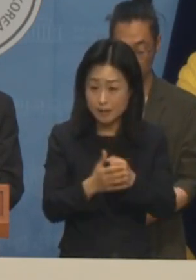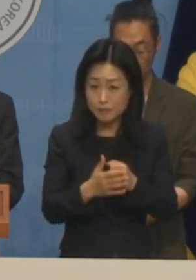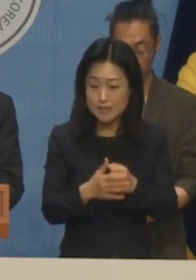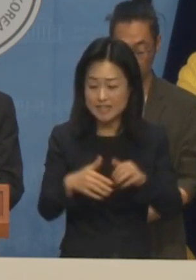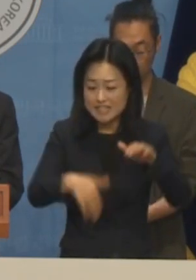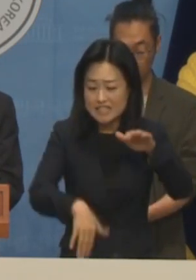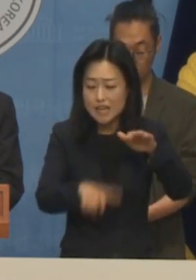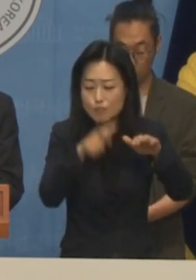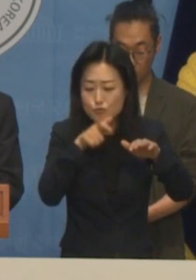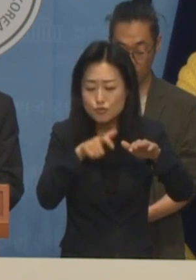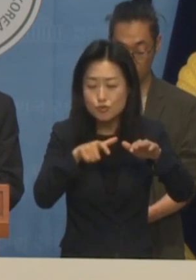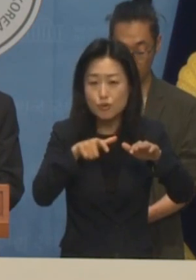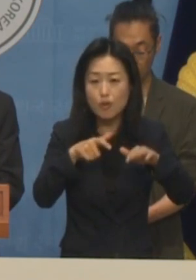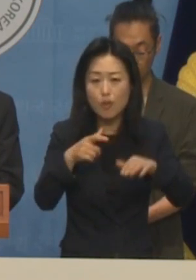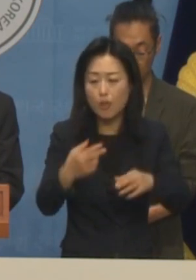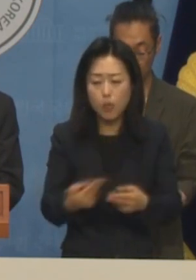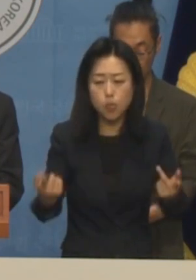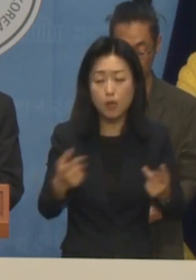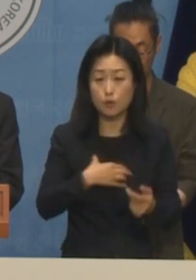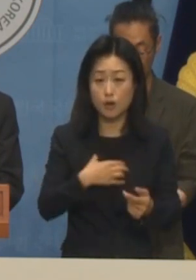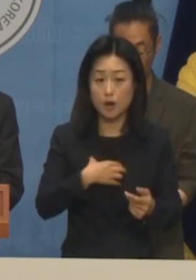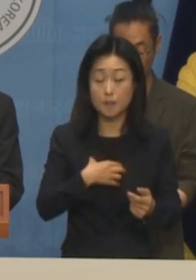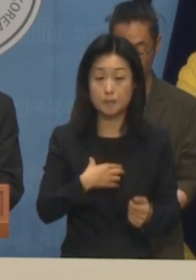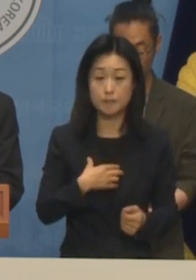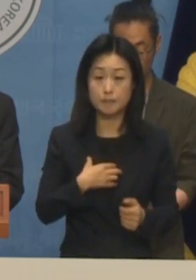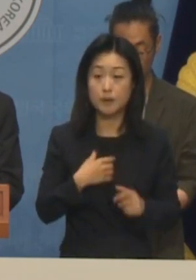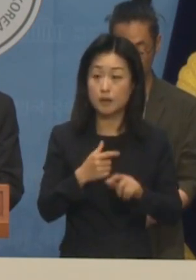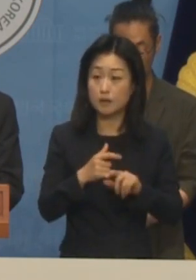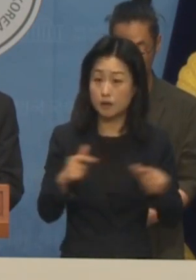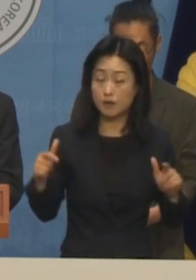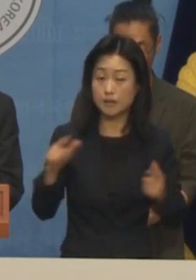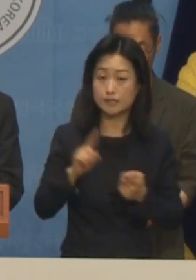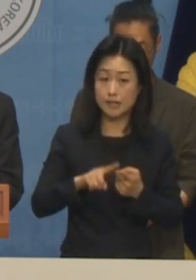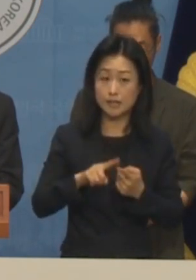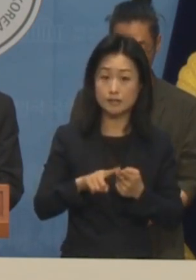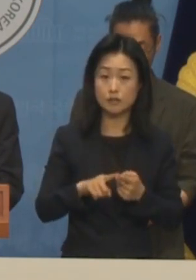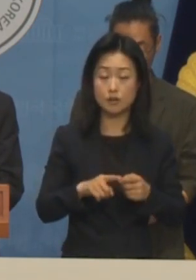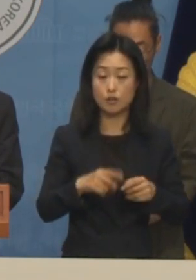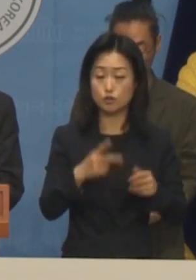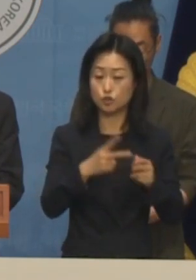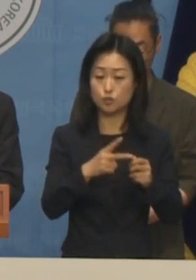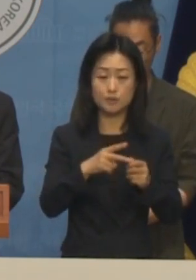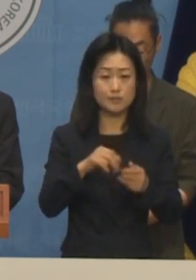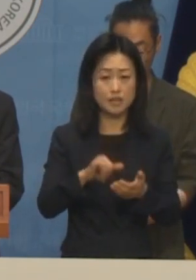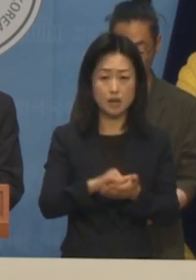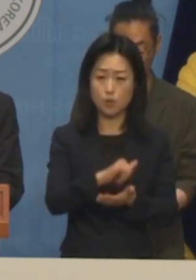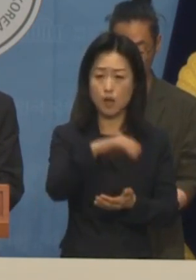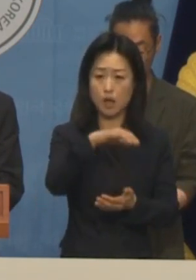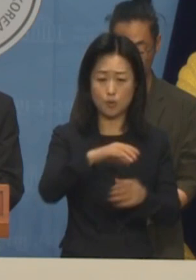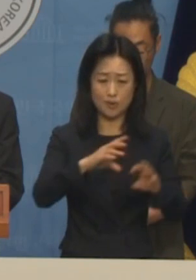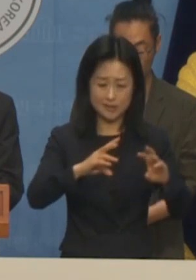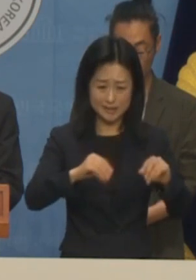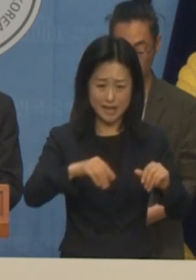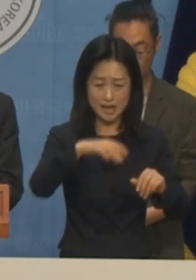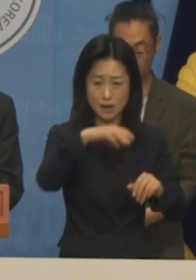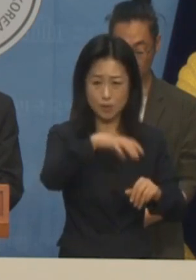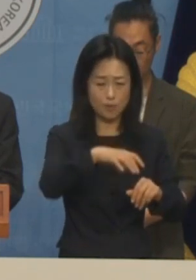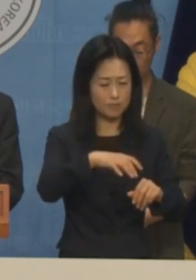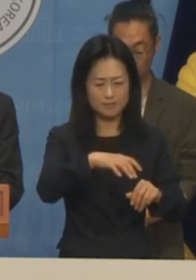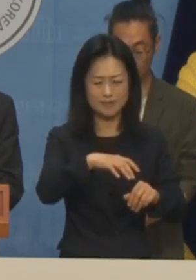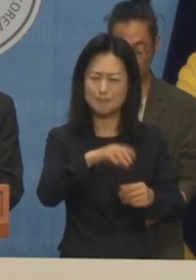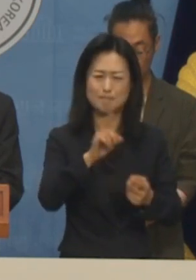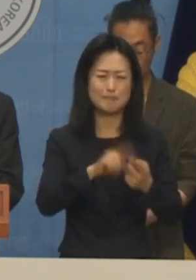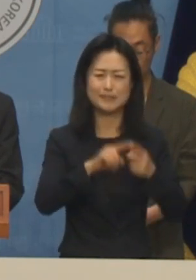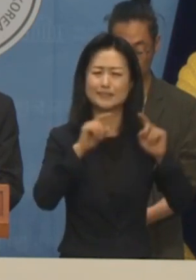재해에 미칠 영향, 법전 보호종 등의 보전 방안 미흡 등을 들어 제2공항 계획 부지가 환경적으로